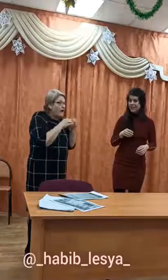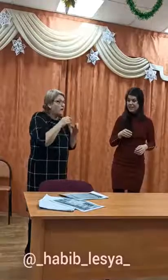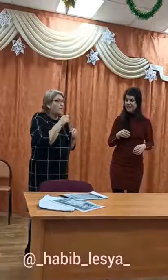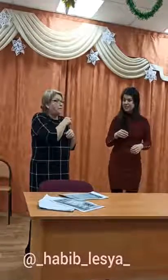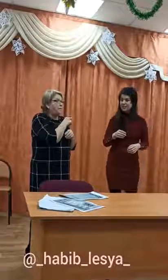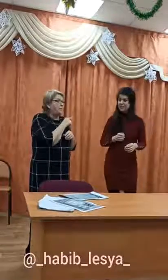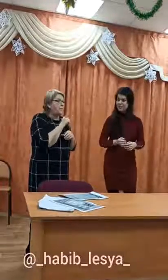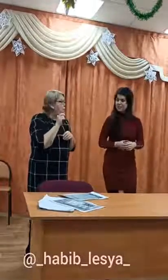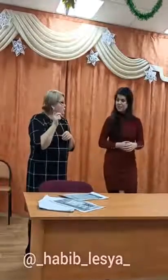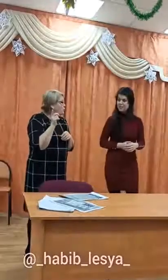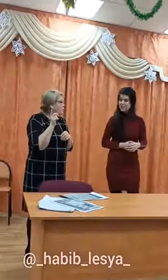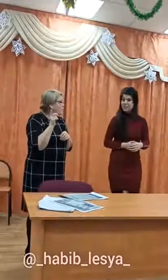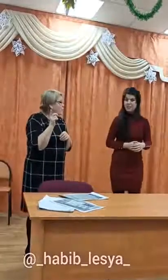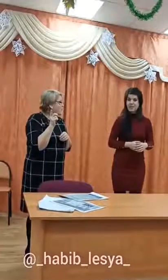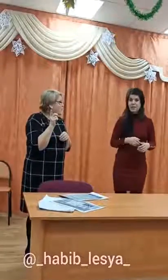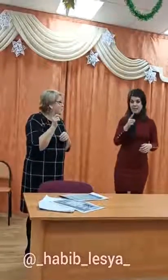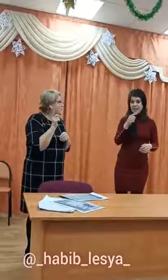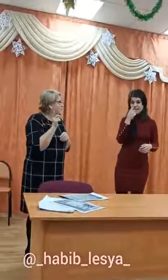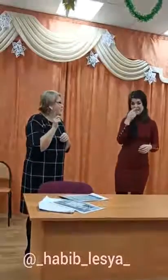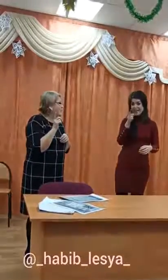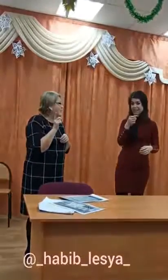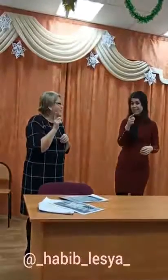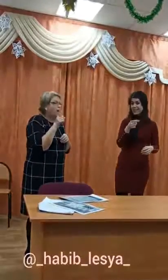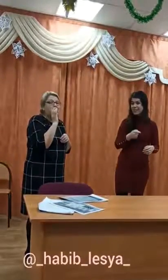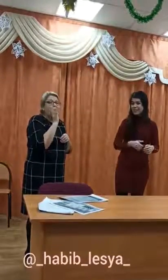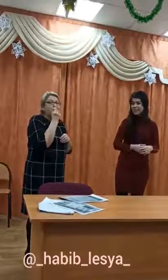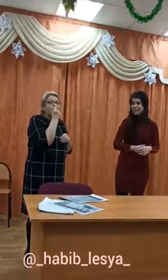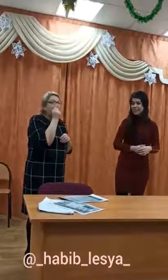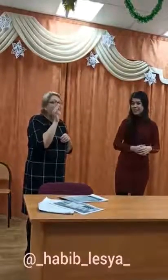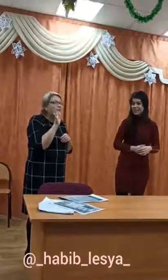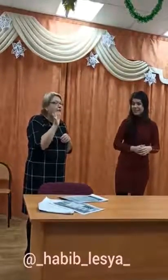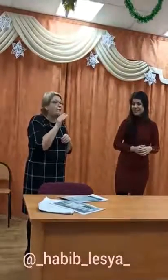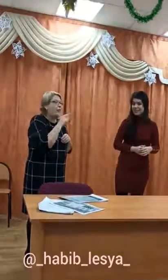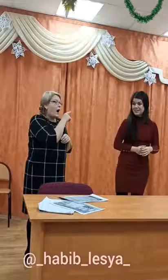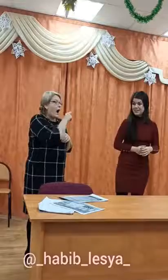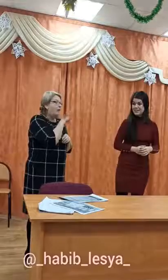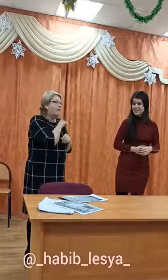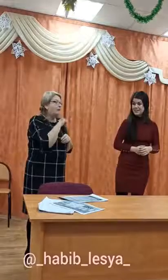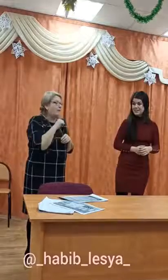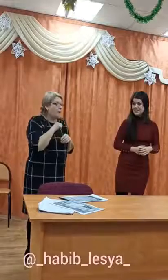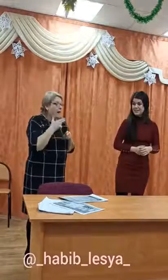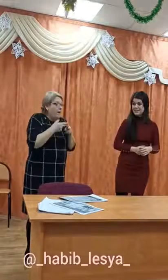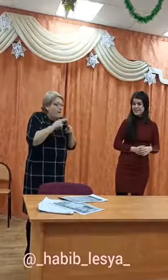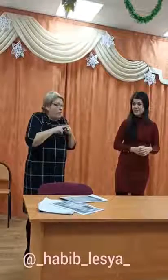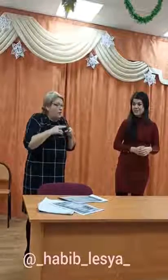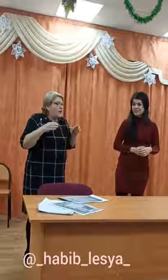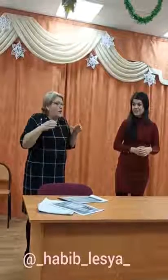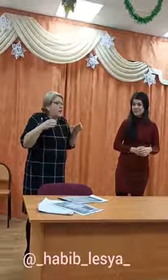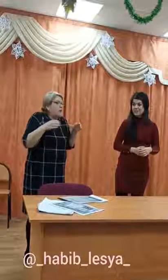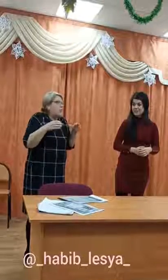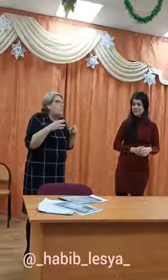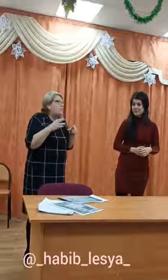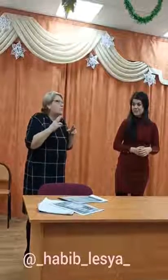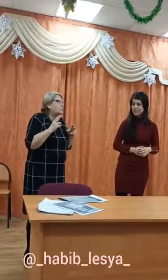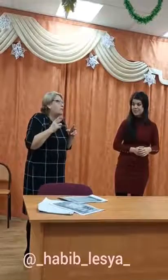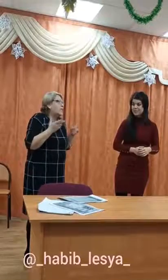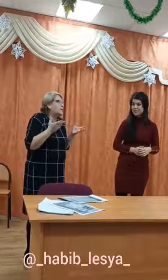компании. Мама тоже же, да? Она недавно, она. Мама только недавно. Она сама в этой, ну